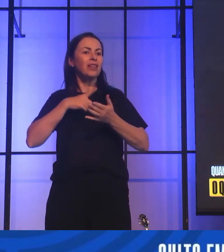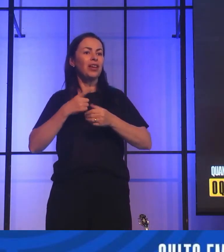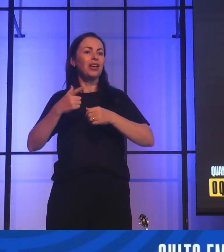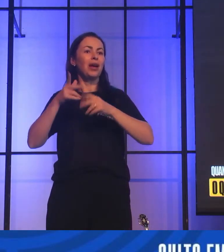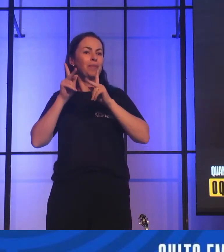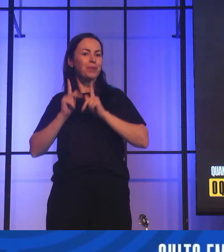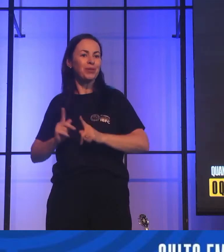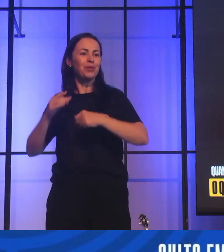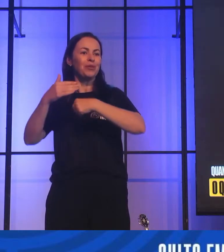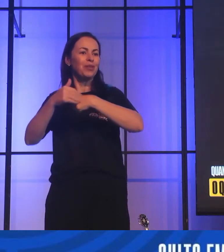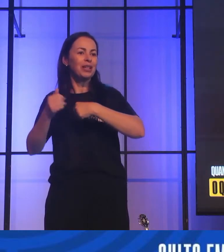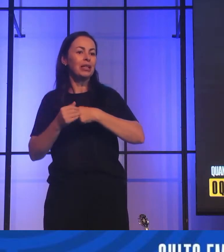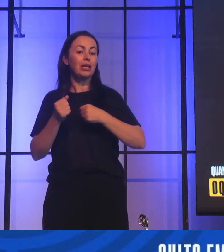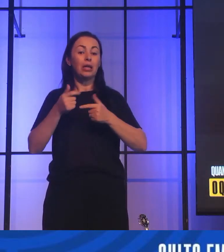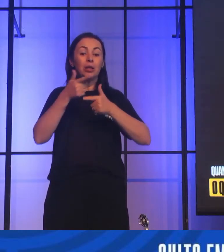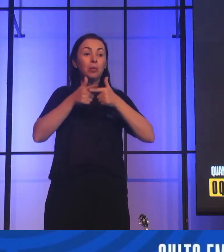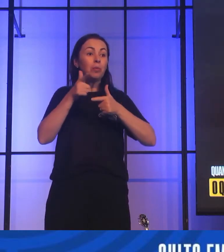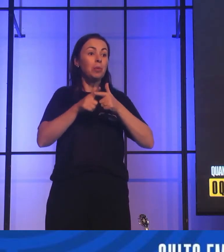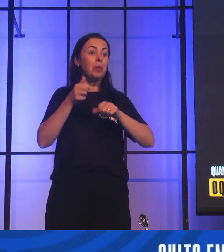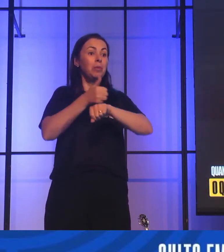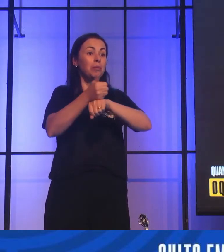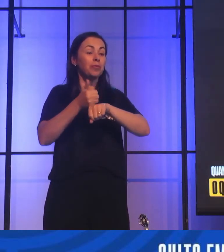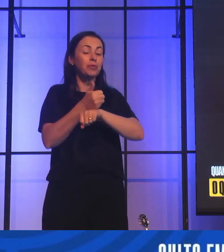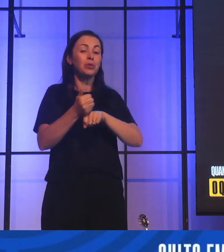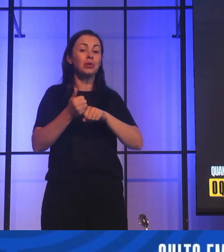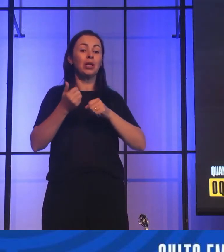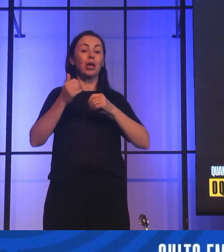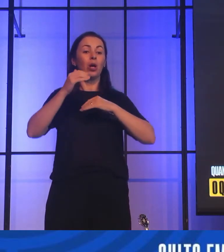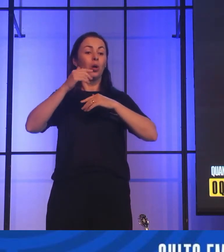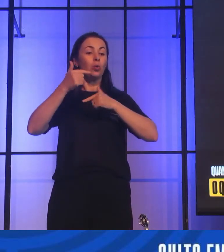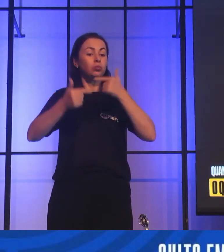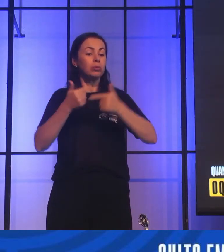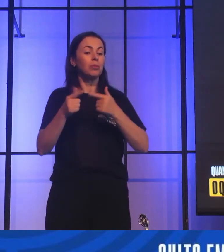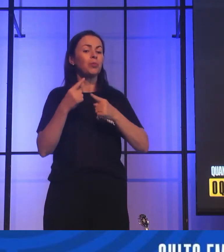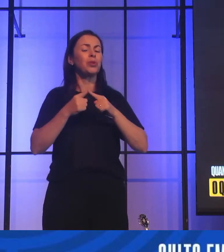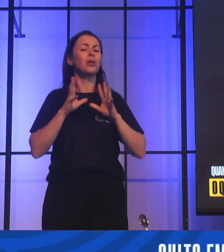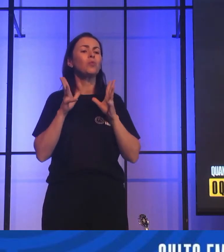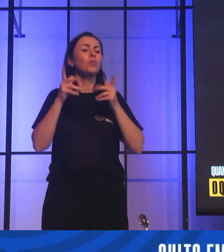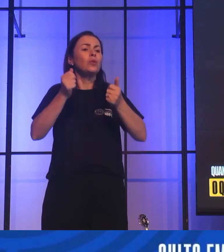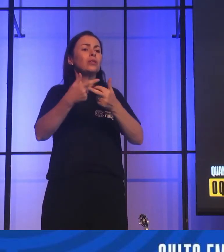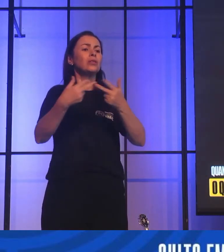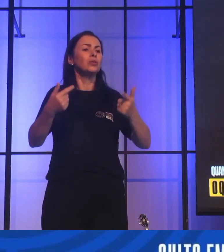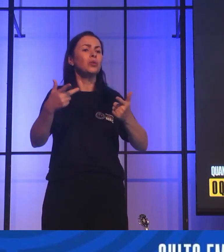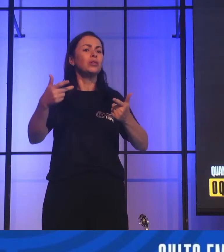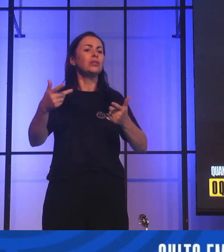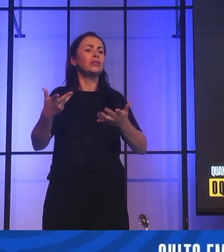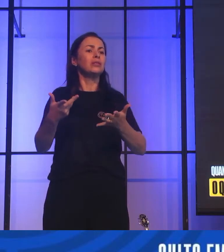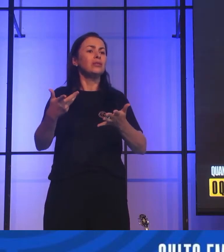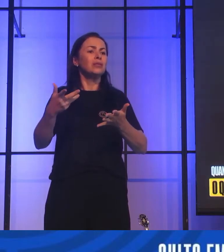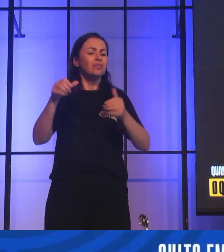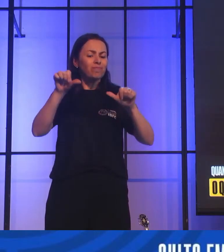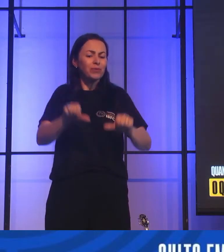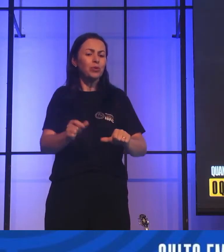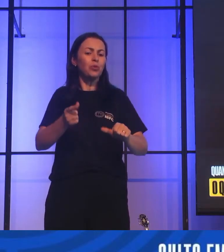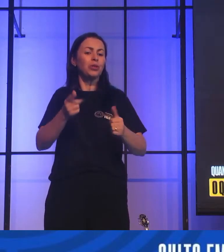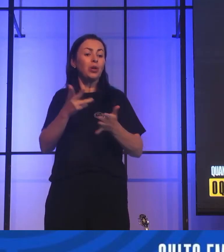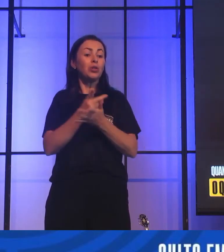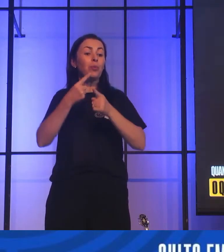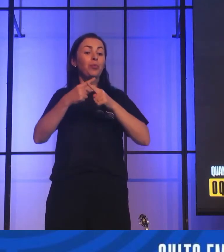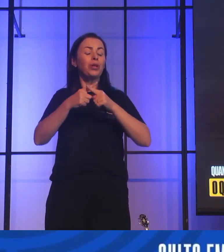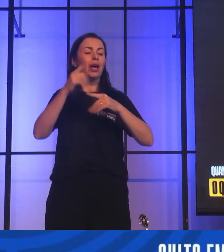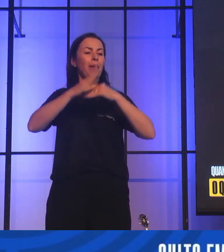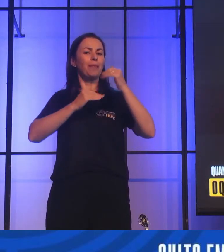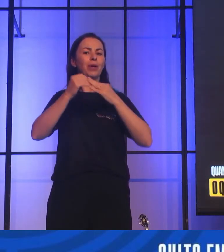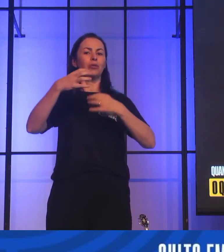tive profissionais no meu emprego. Quantas coisas ruins eu acarretei devido às minhas reações. Eu